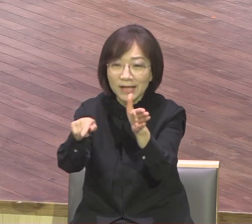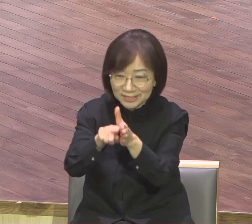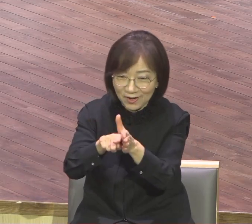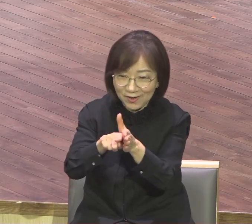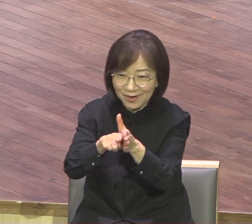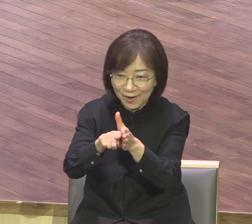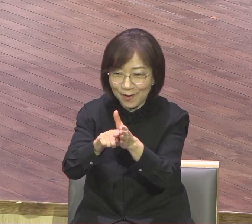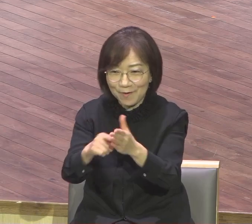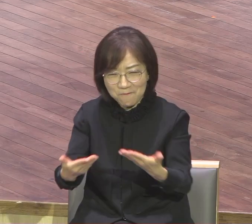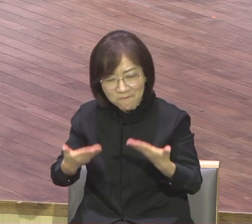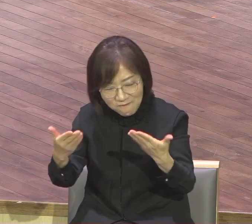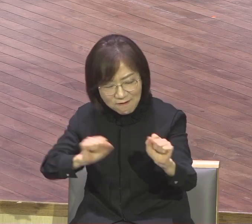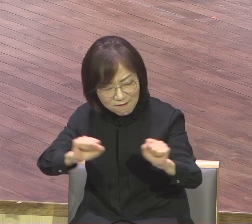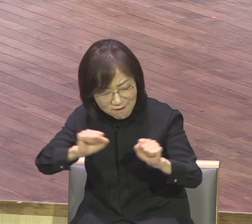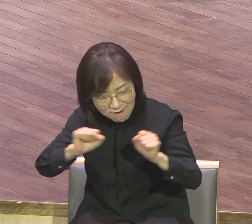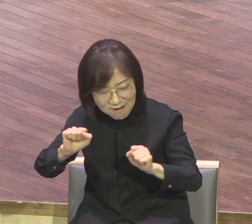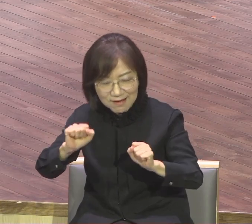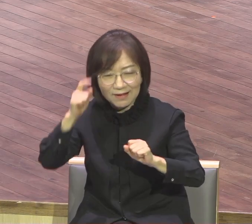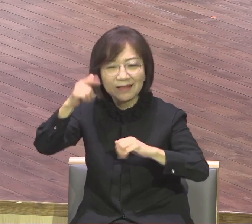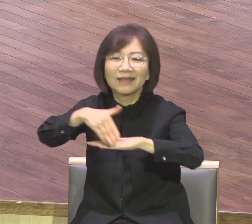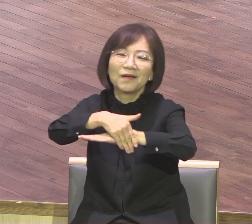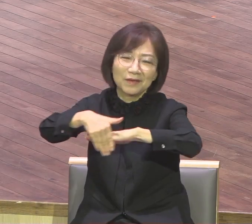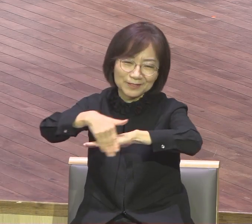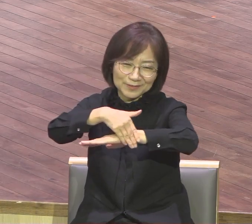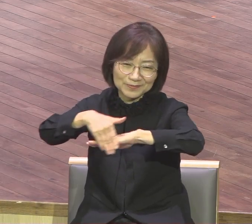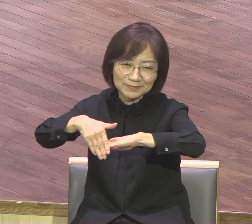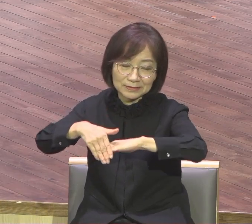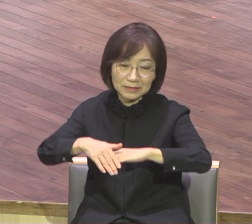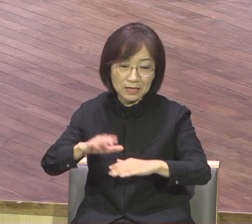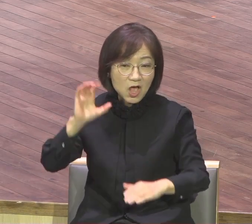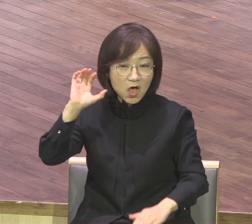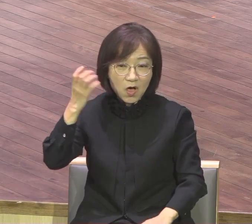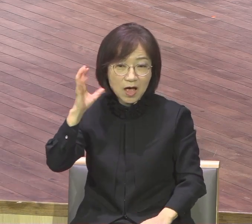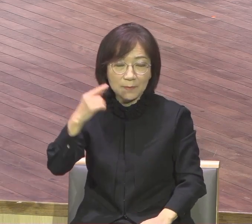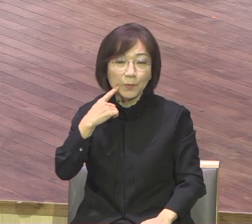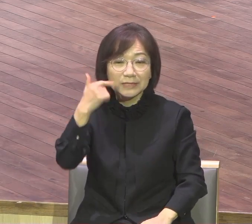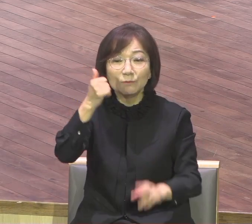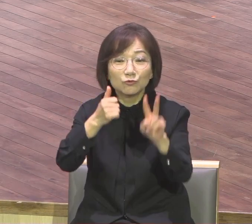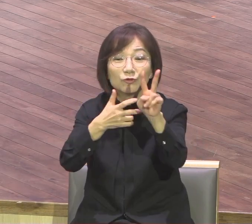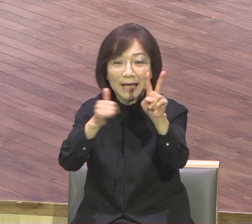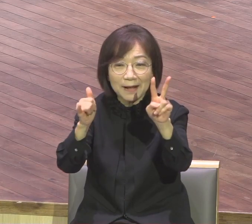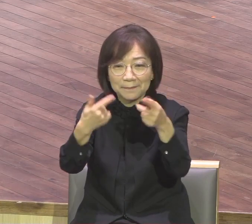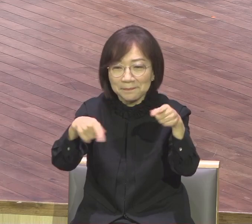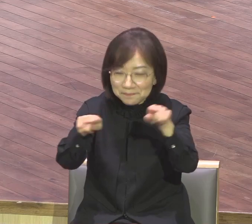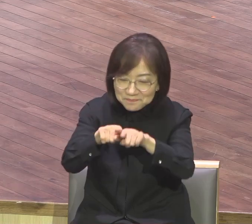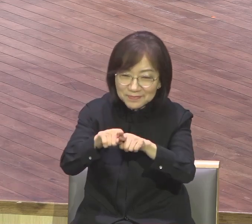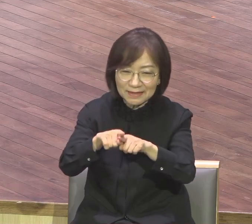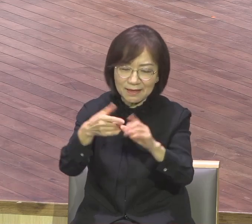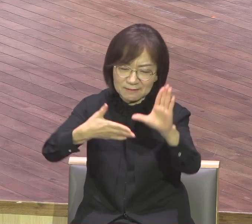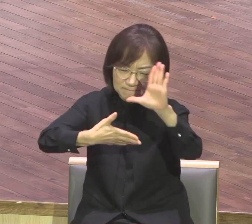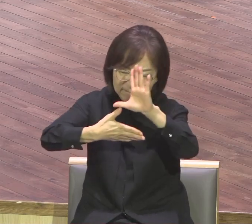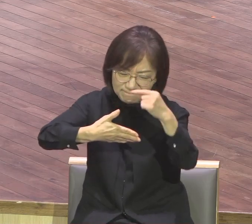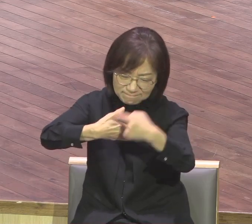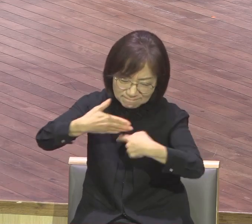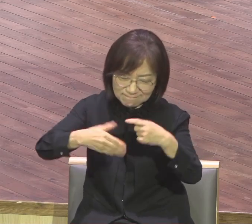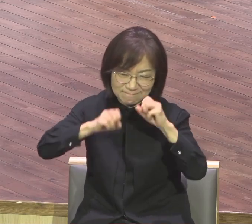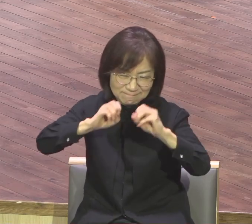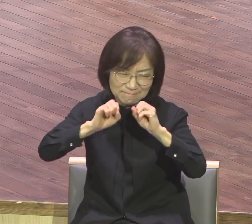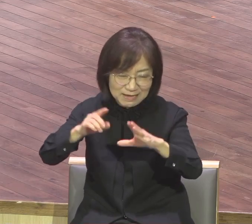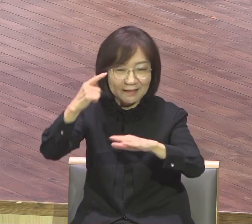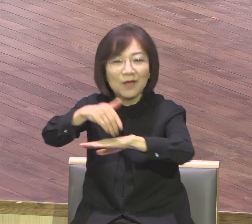기도와 헌신하려고 합니다. Por eso voy a mandar al pastor Andrés como pastor enviado y pastor Cristian como pastor cooperador en este